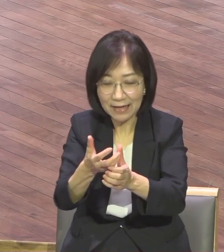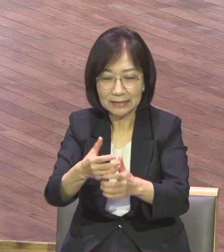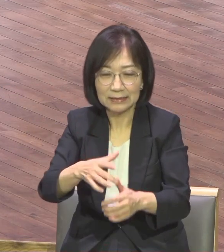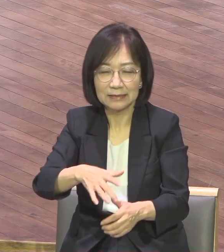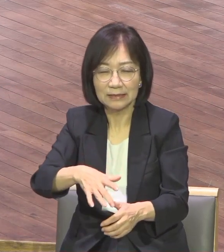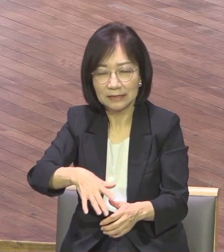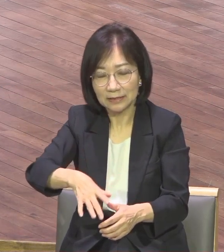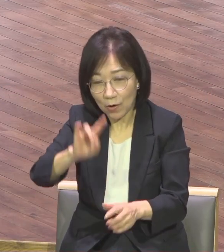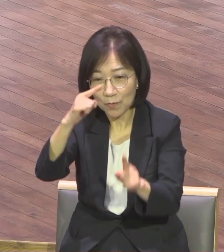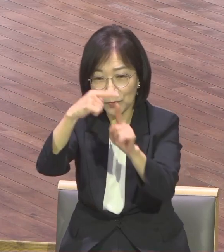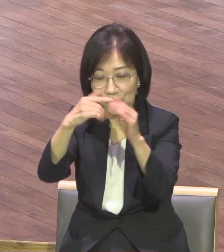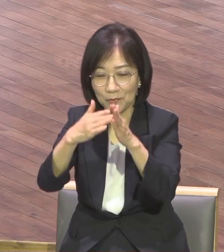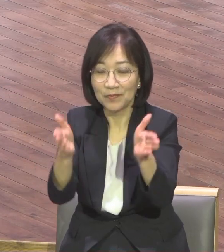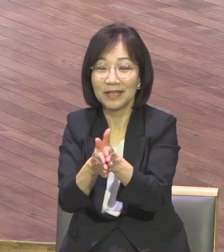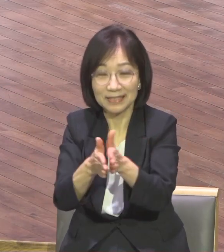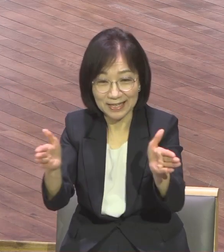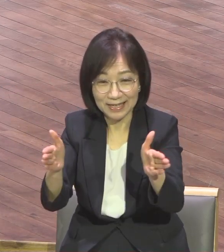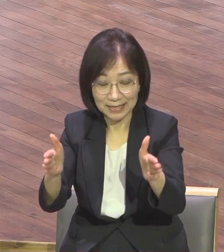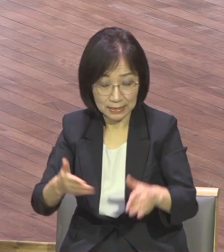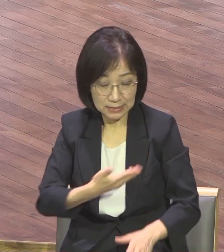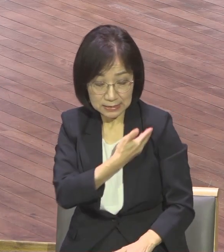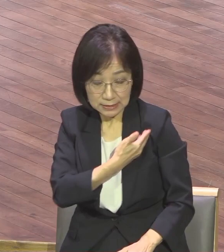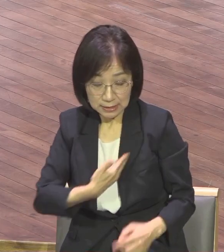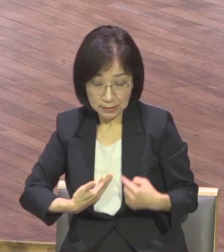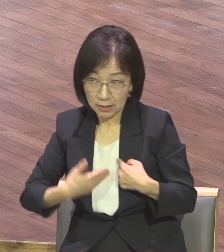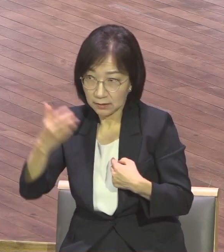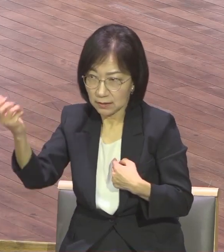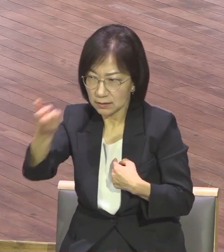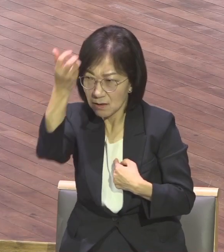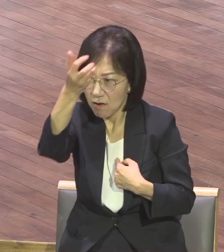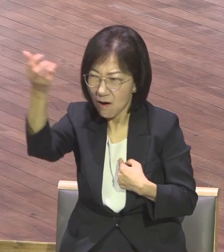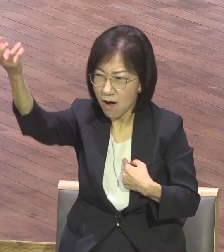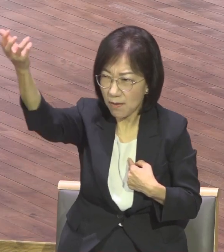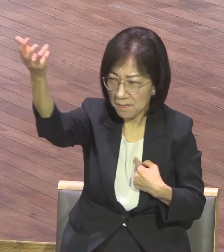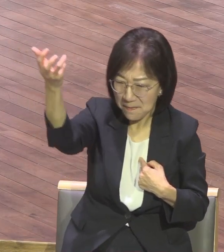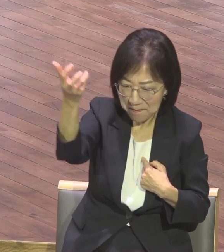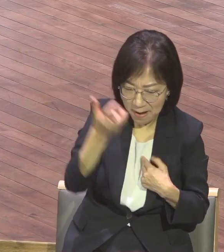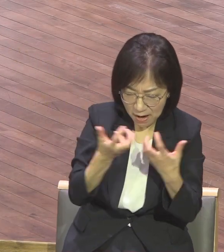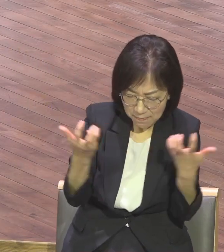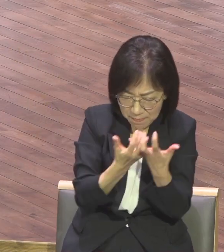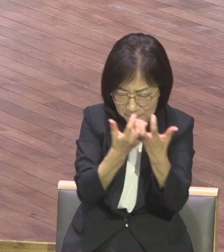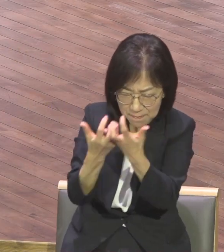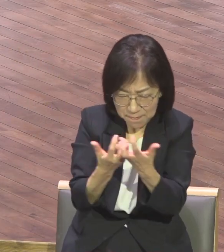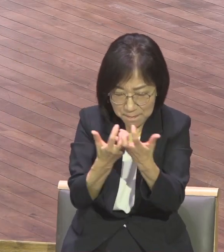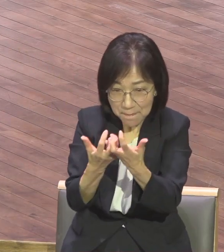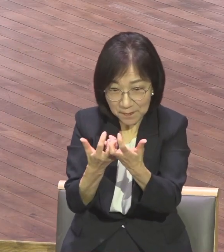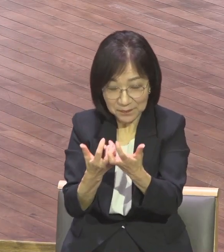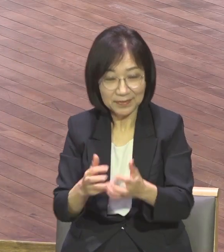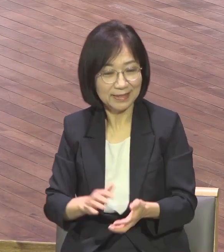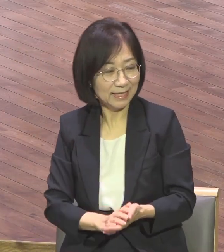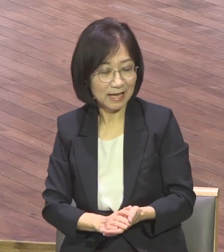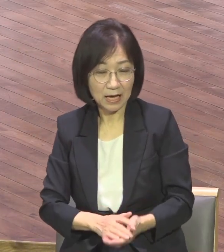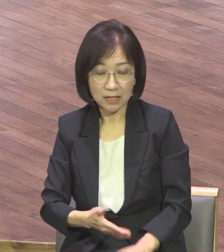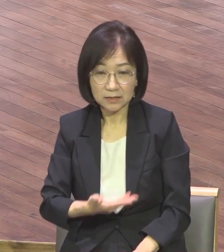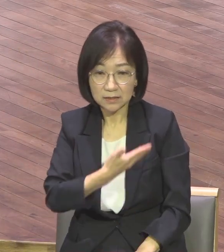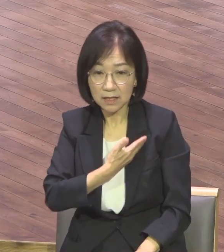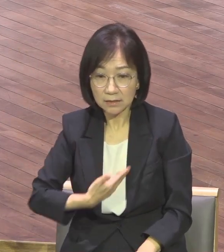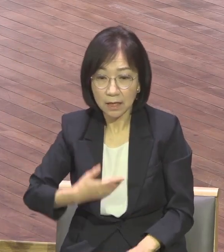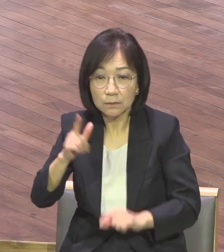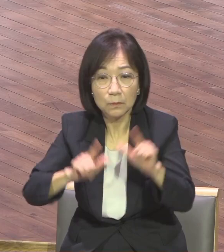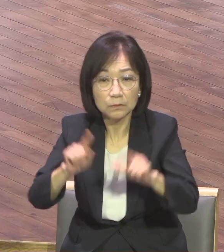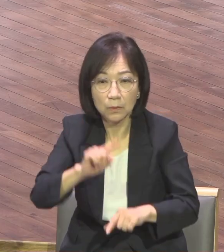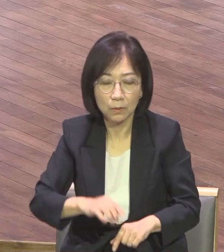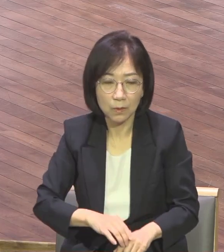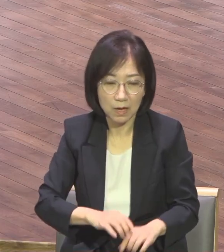거예요. 제자들에게 성령이 임했고 성령의 충만함을 입은 이 제자들에게 놀랍게도 각